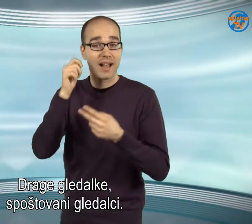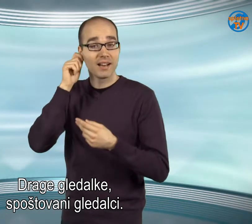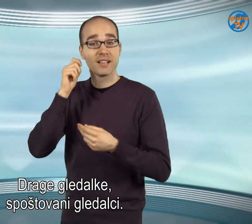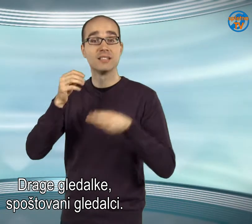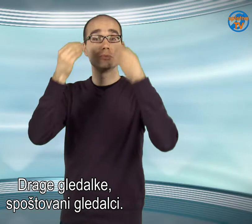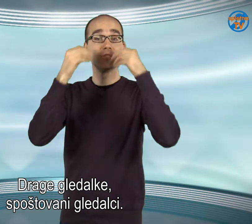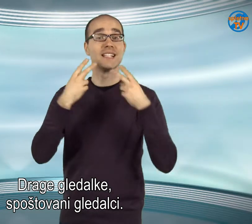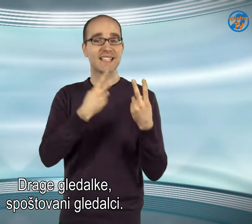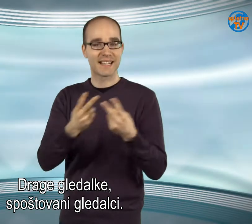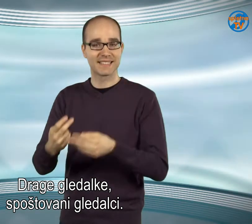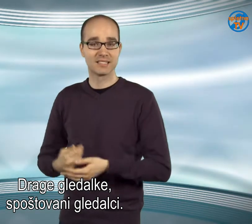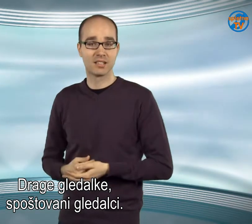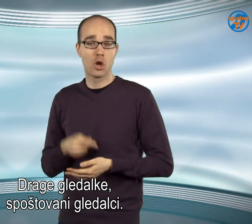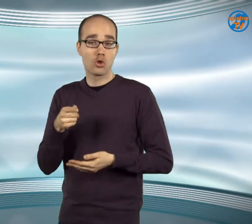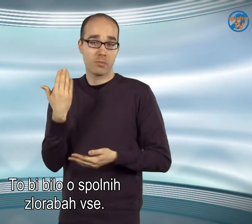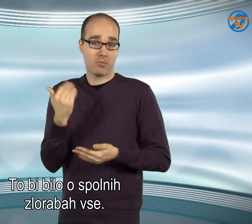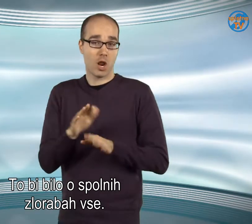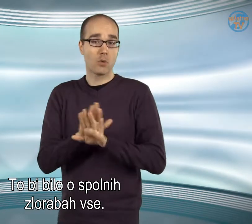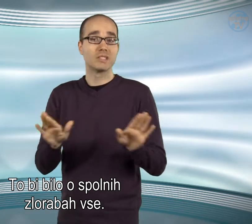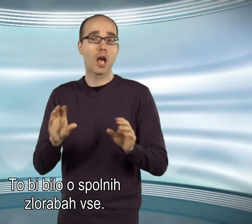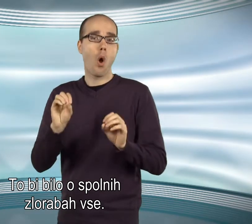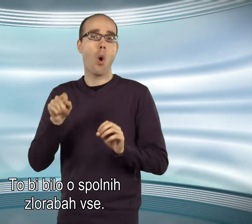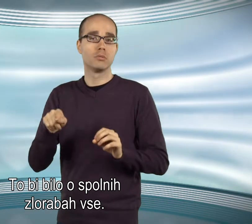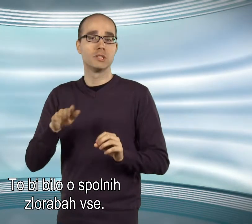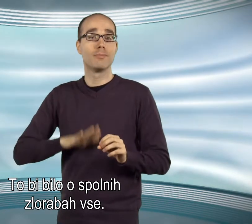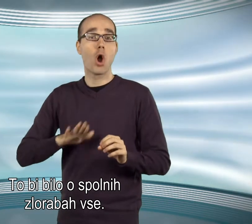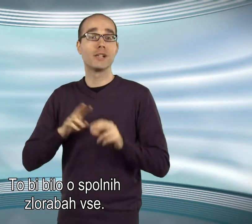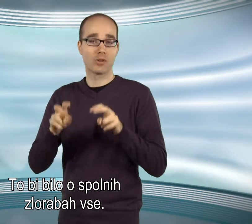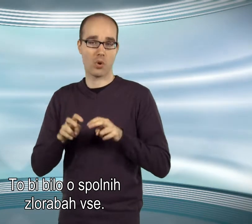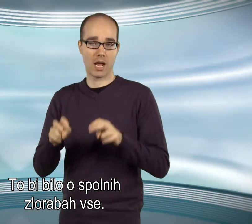Drage gledalke, spoštovani gledalci, to bi bilo o spolnih